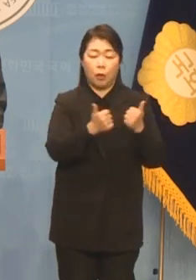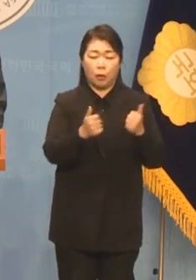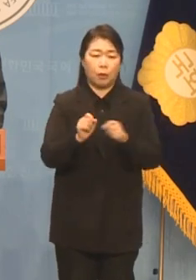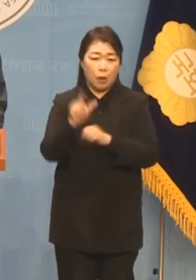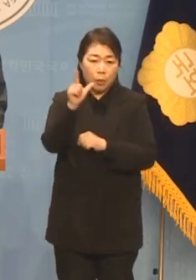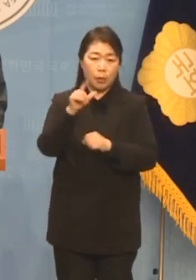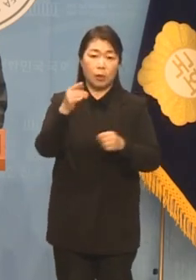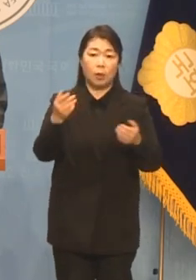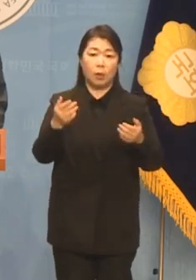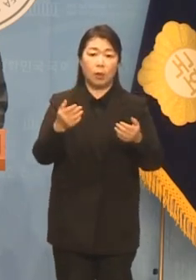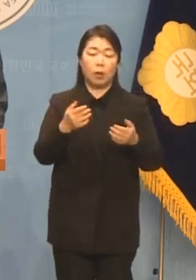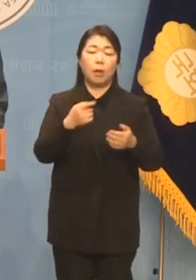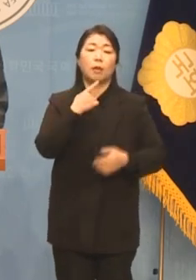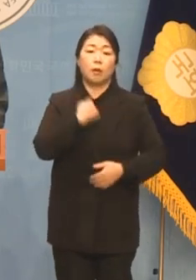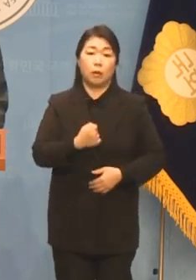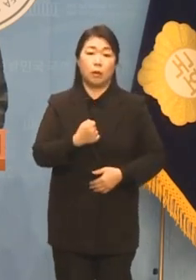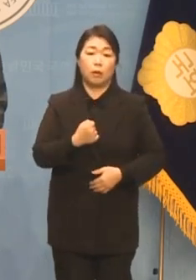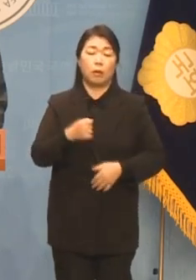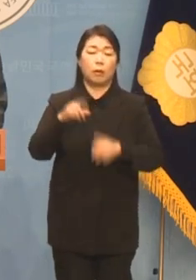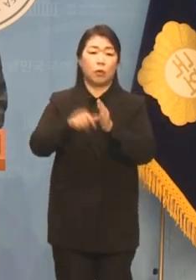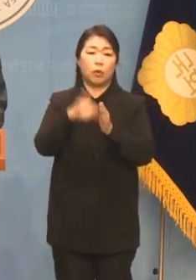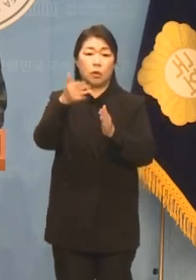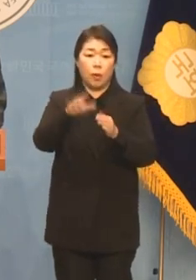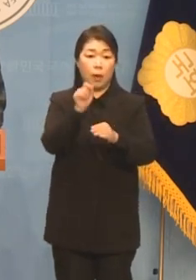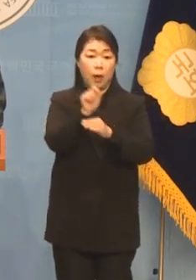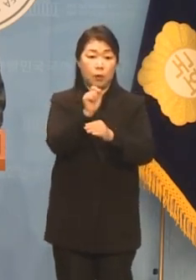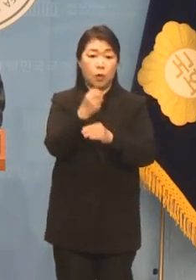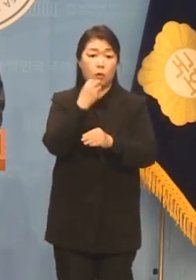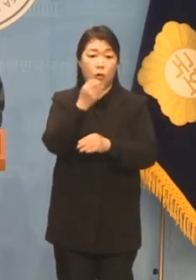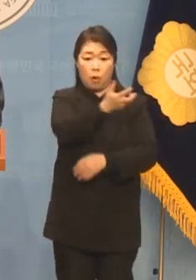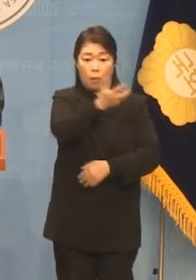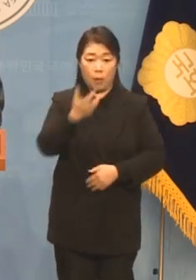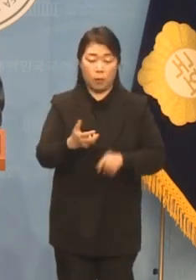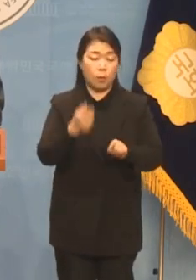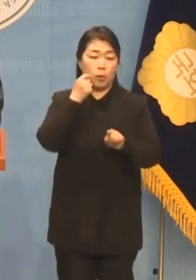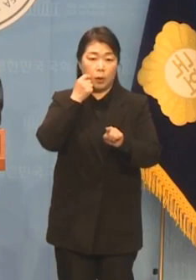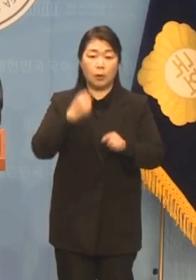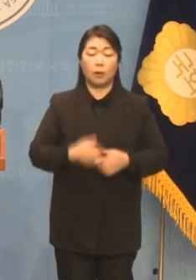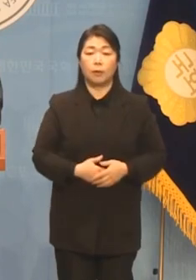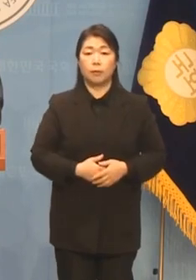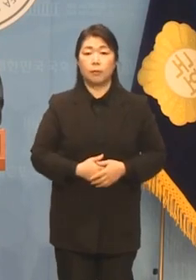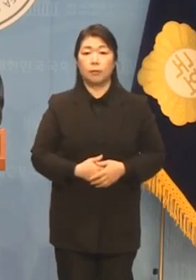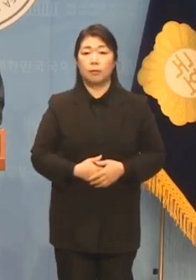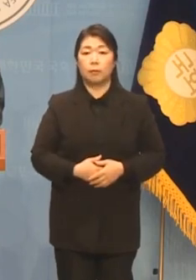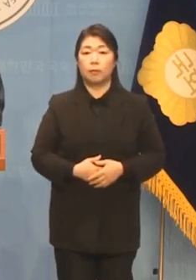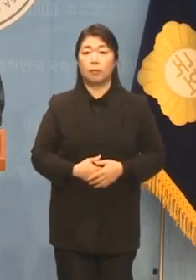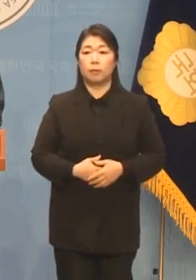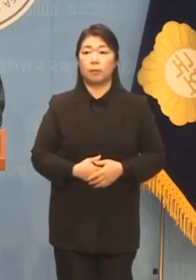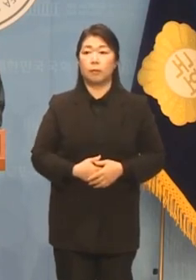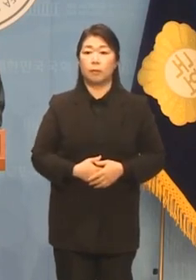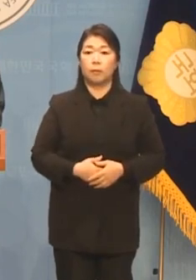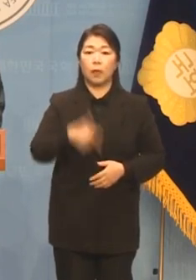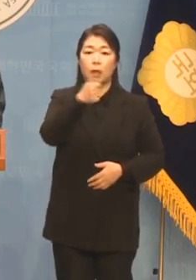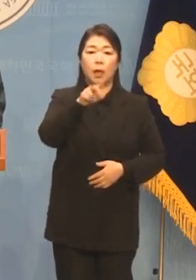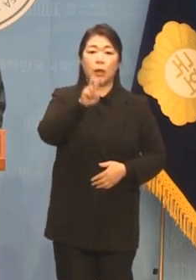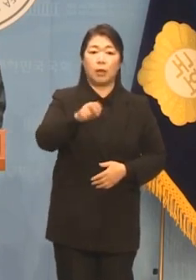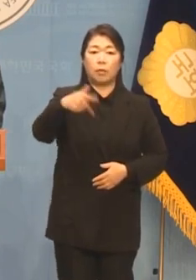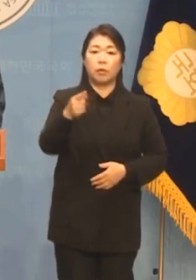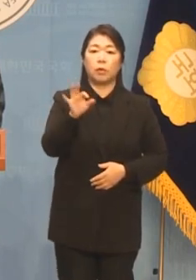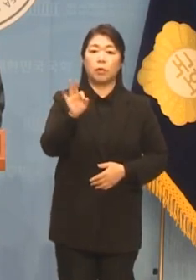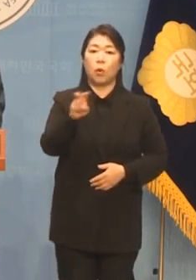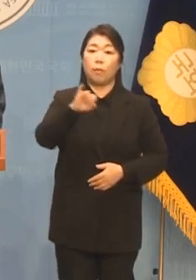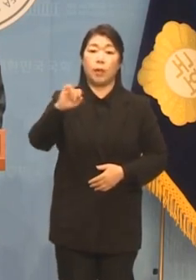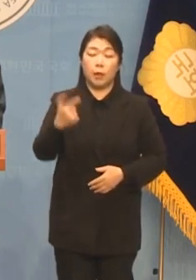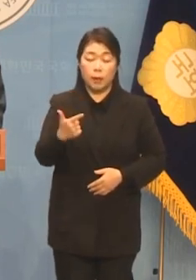때도 있었지만 행정 수도가 되지는 못했습니다 김종민 후보가 지금의 상황을